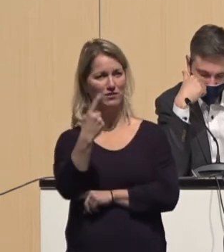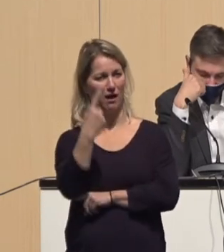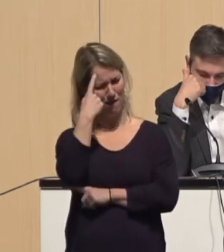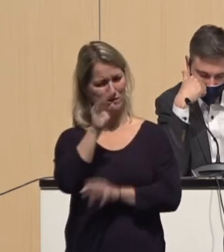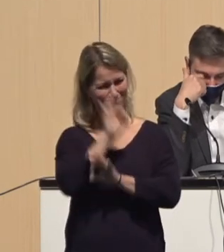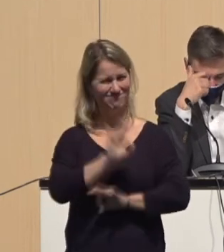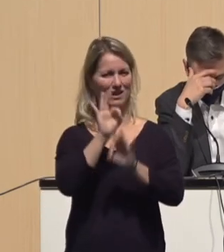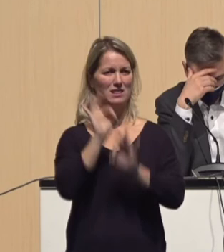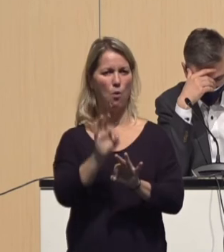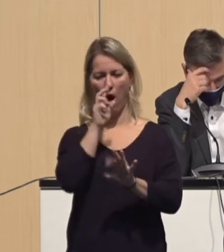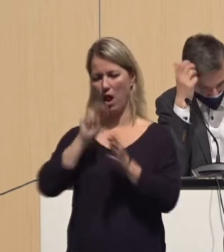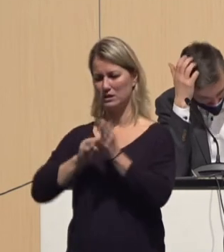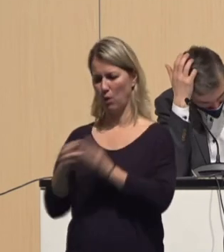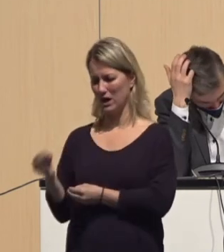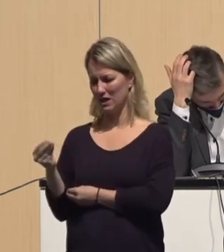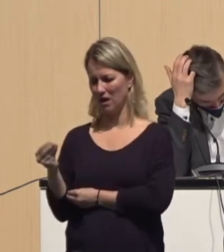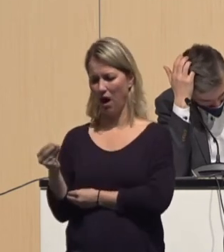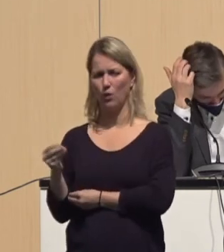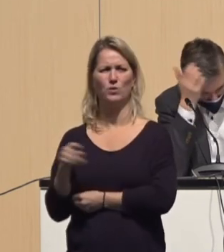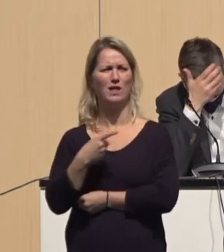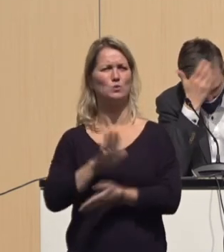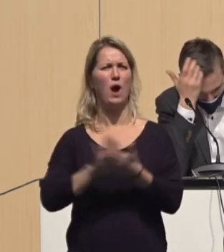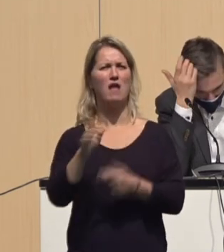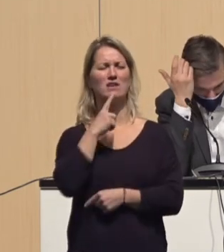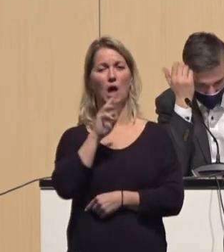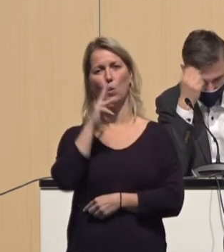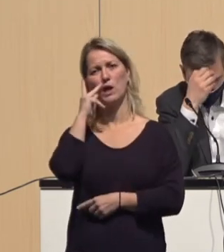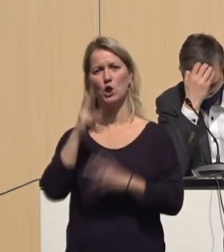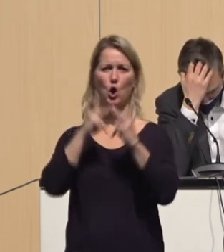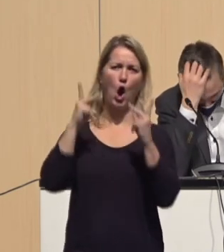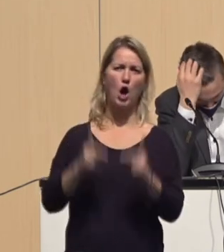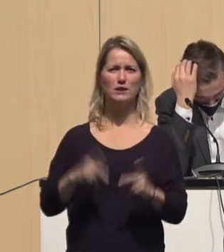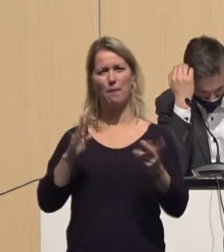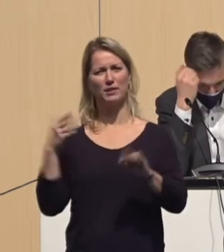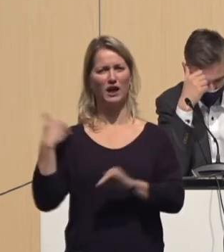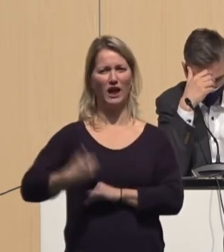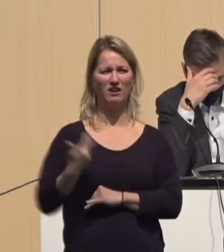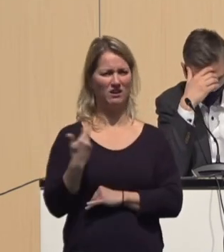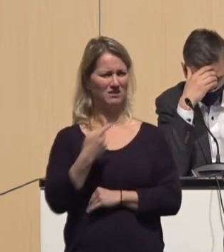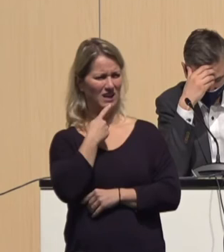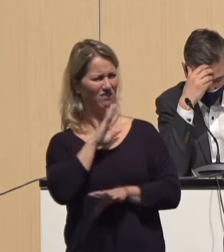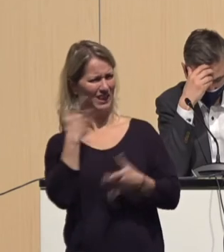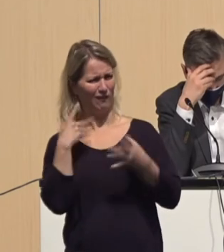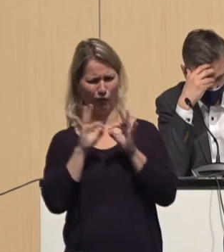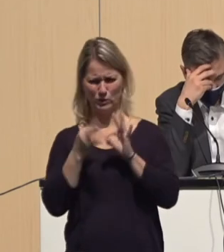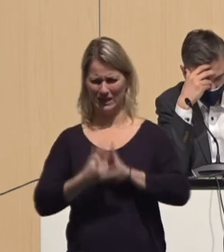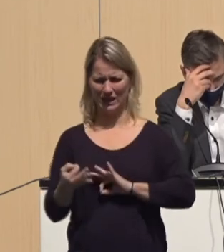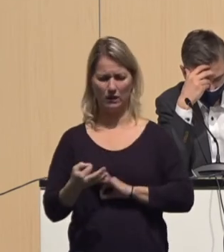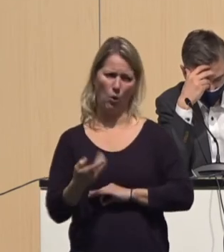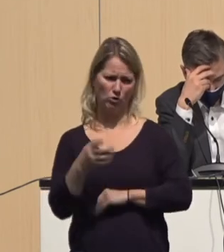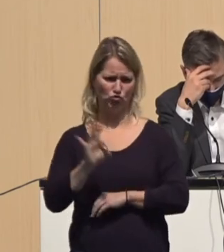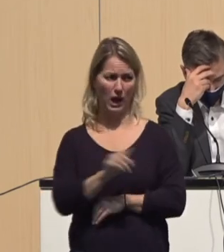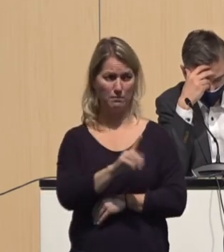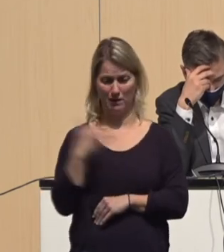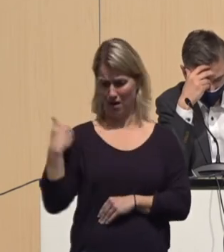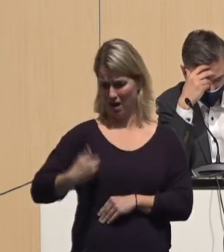selber. Und dann sagen Sie mal so einfach die Hygienekonzepte, als würden die nicht funktionieren. Das ist eigentlich schlimm. Ich weiß nicht, Sie hätten in der letzten